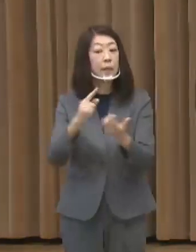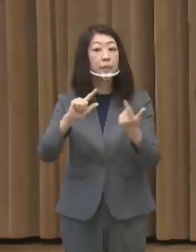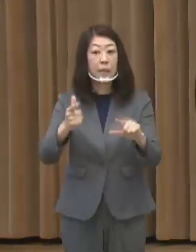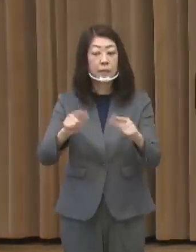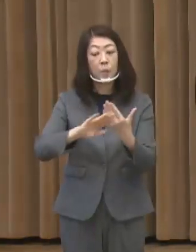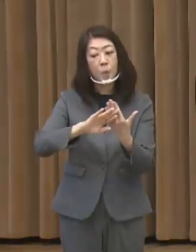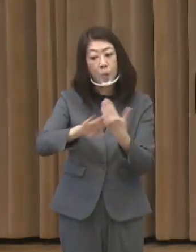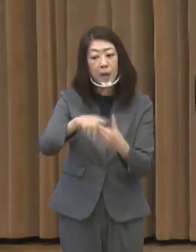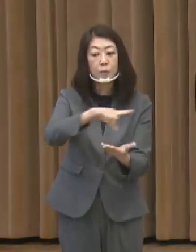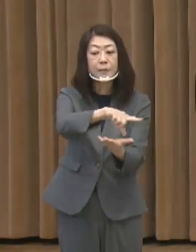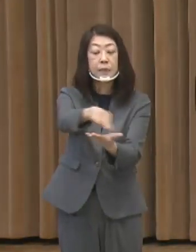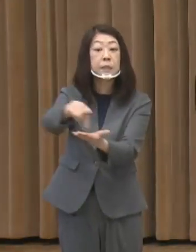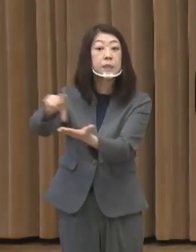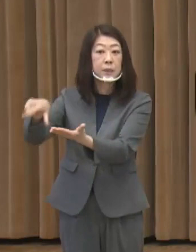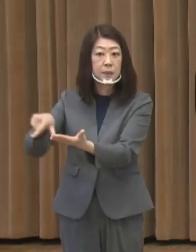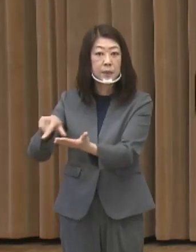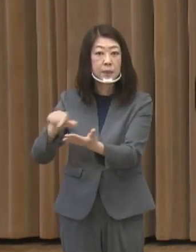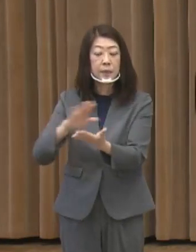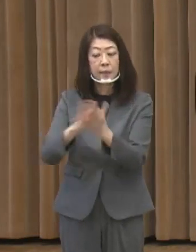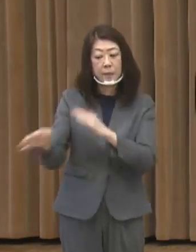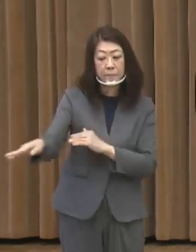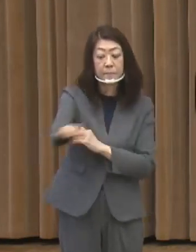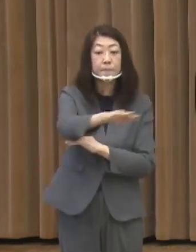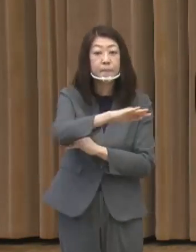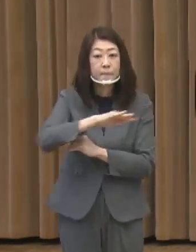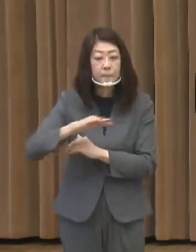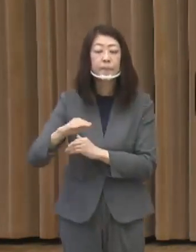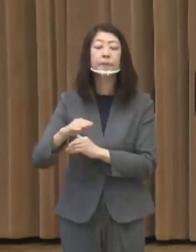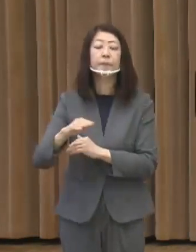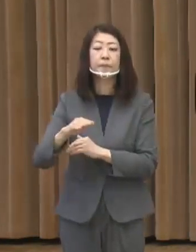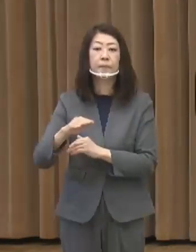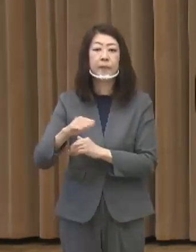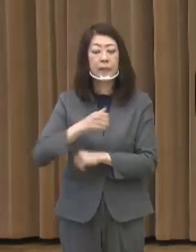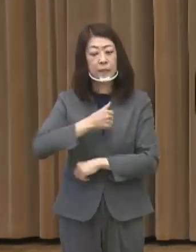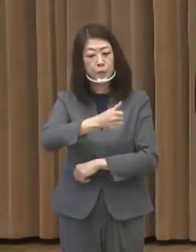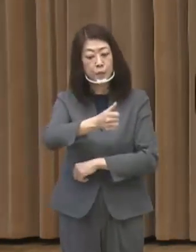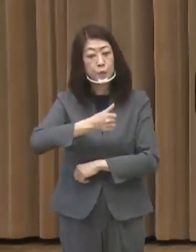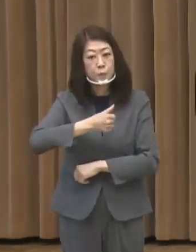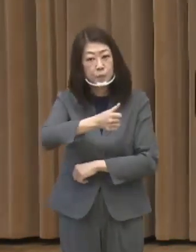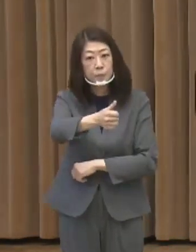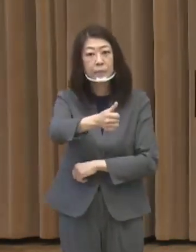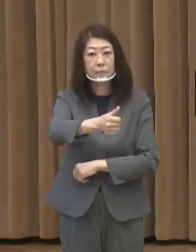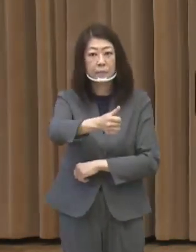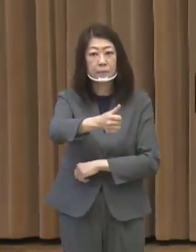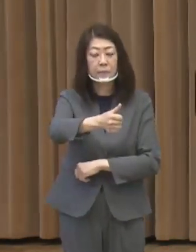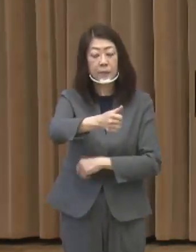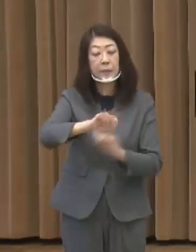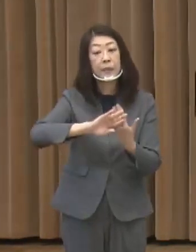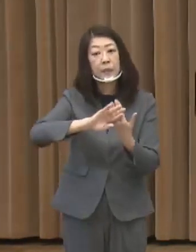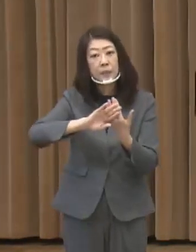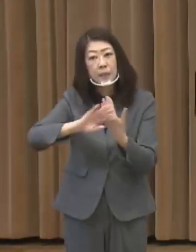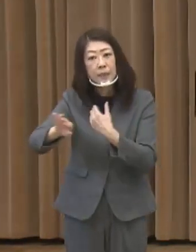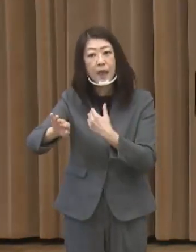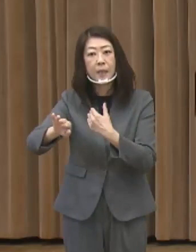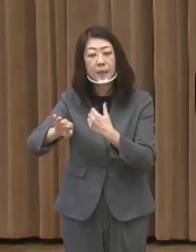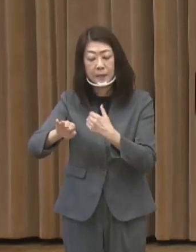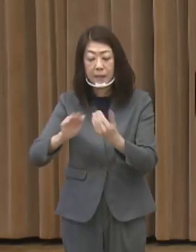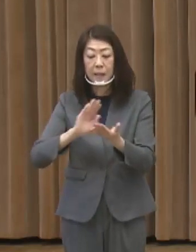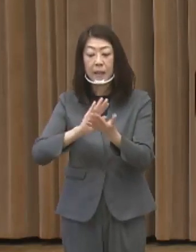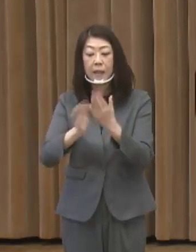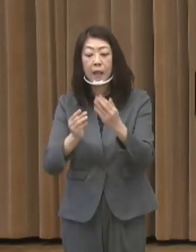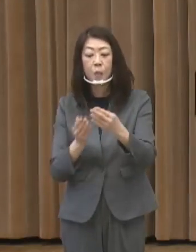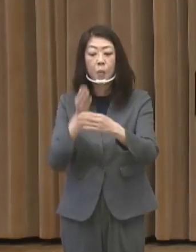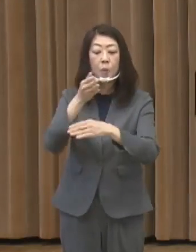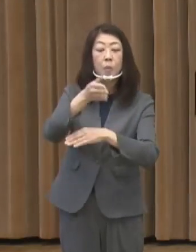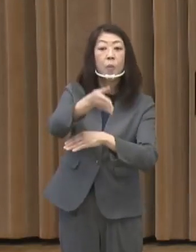域以外の埼玉県全域の皆様におかれても、通勤や通学などを除き県境をまたぐ移